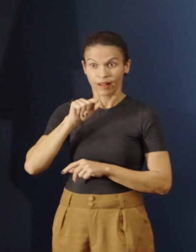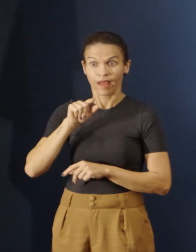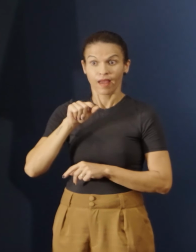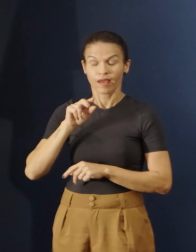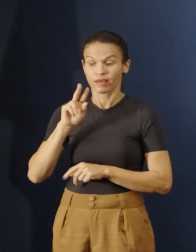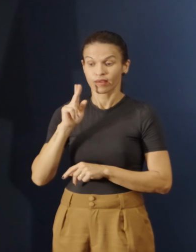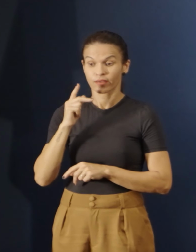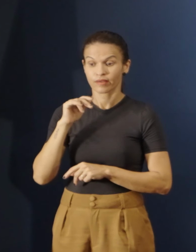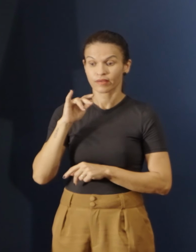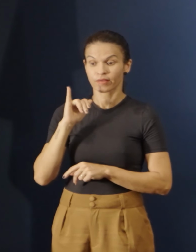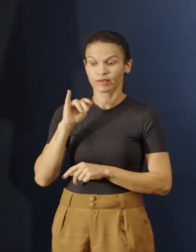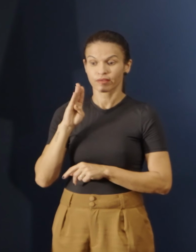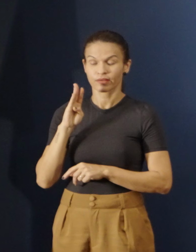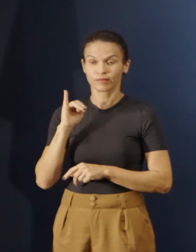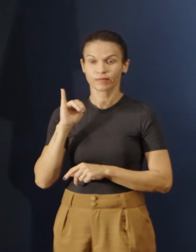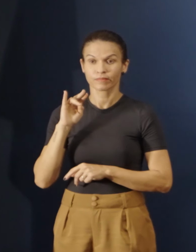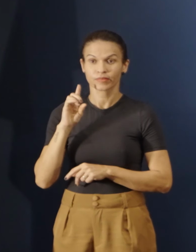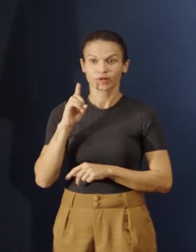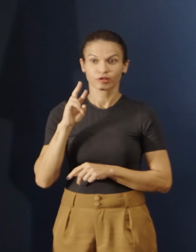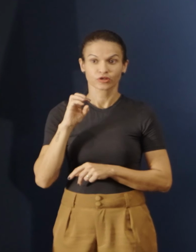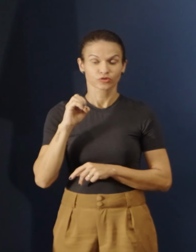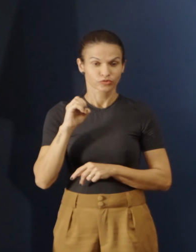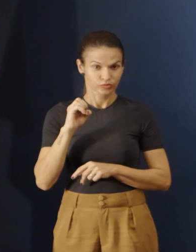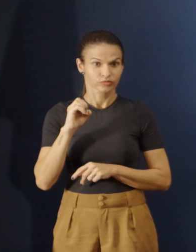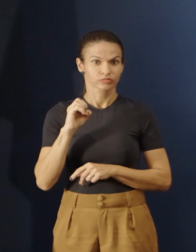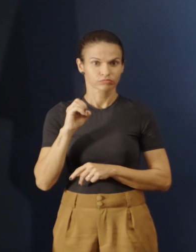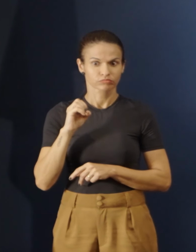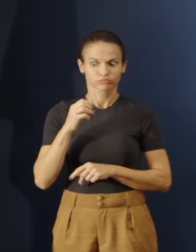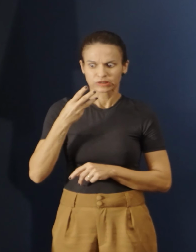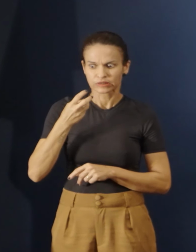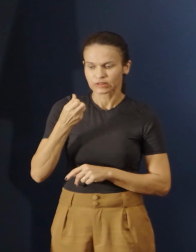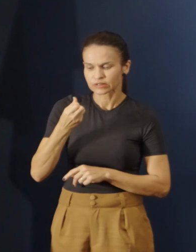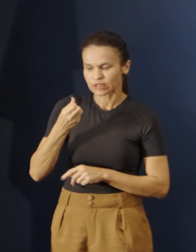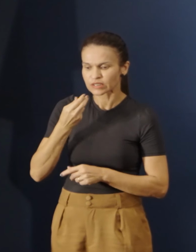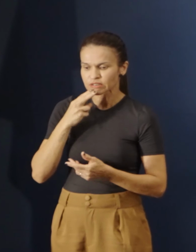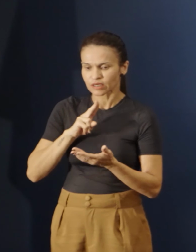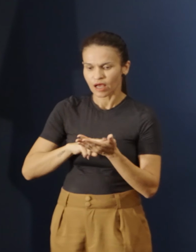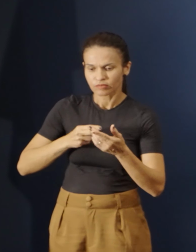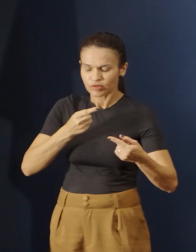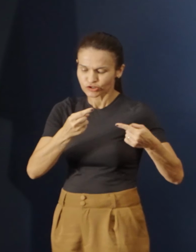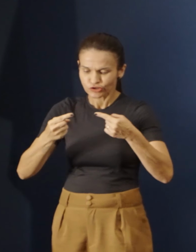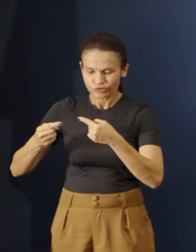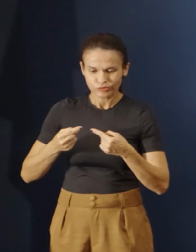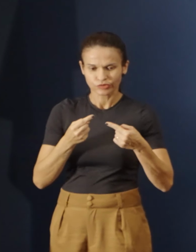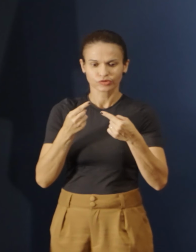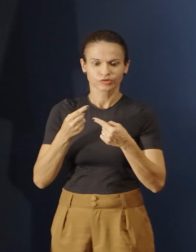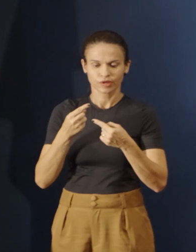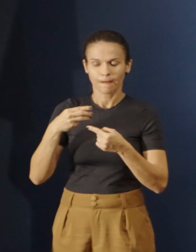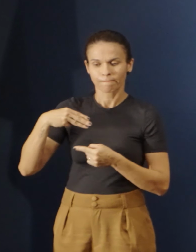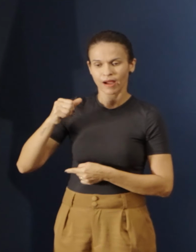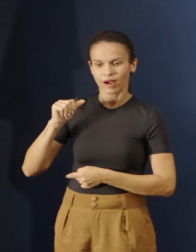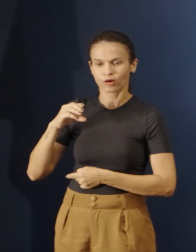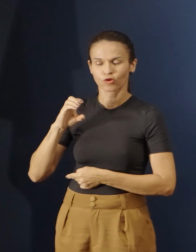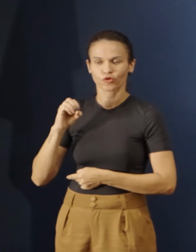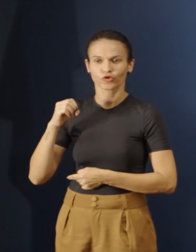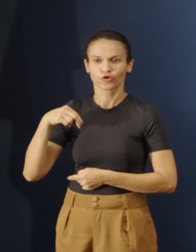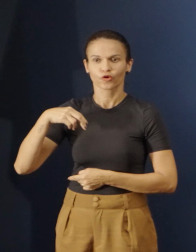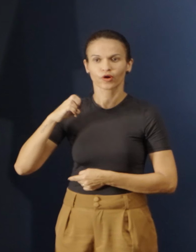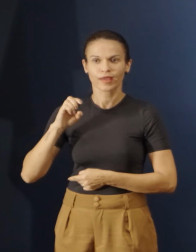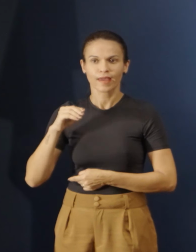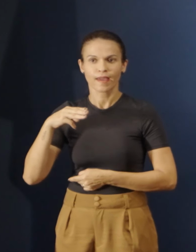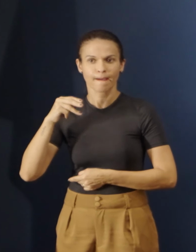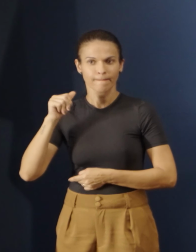perceberem, 36 cartas apenas para discutir Macunaíma. Na correspondência do mesmo Mário de Andrade com Carlos Drummond